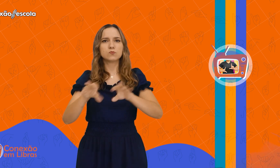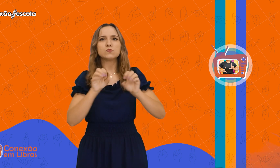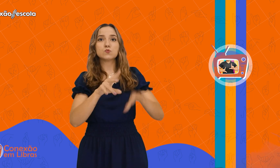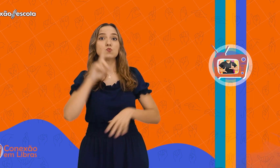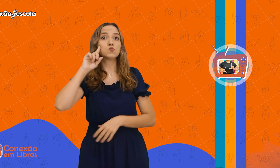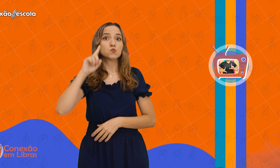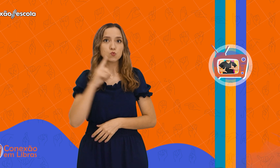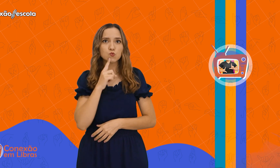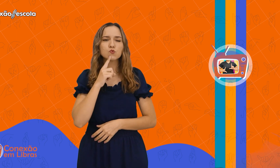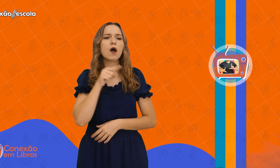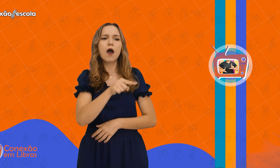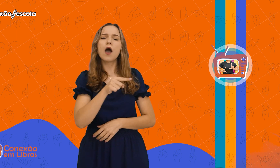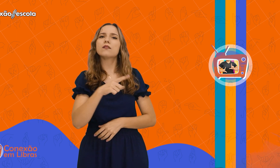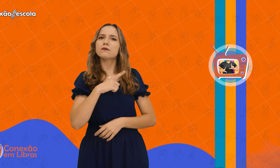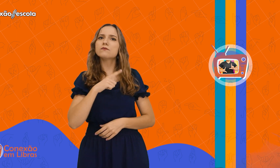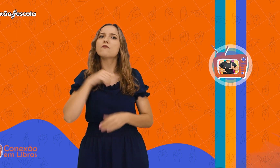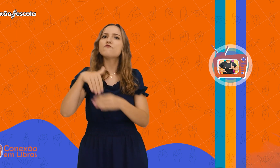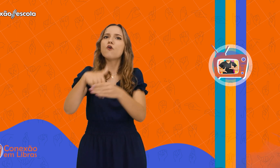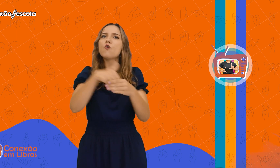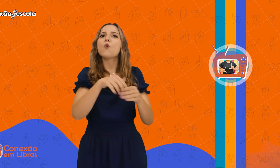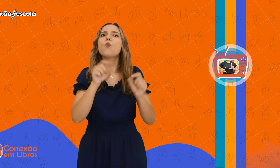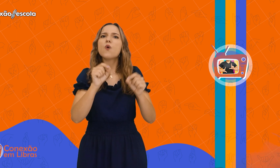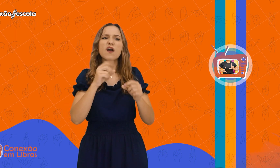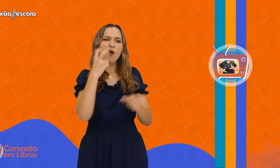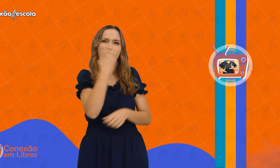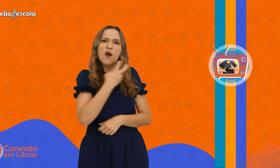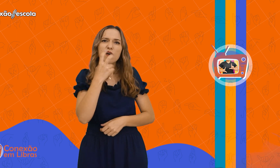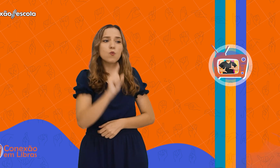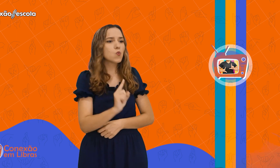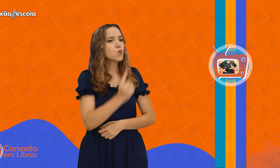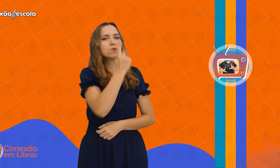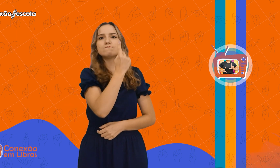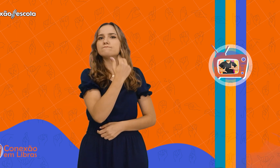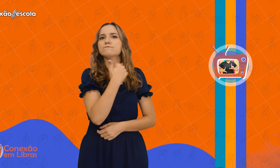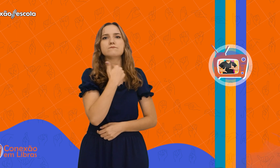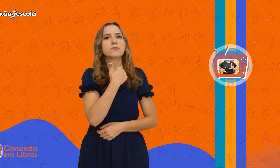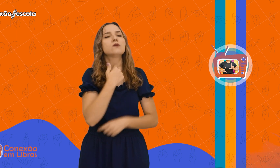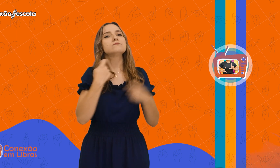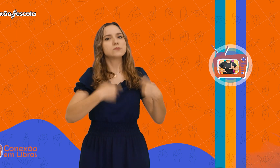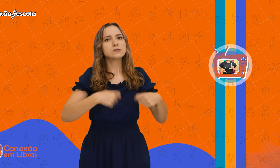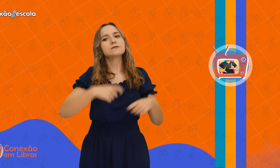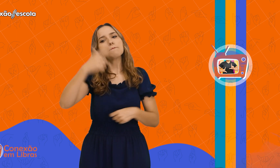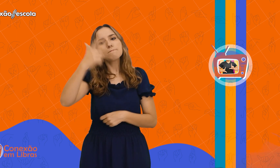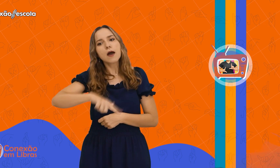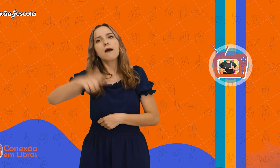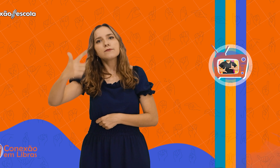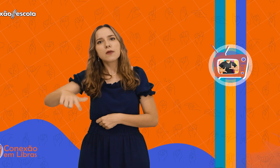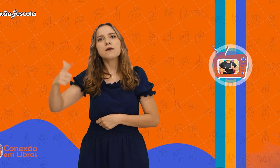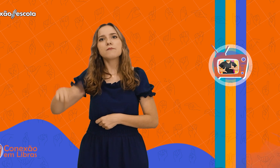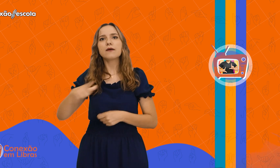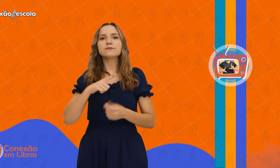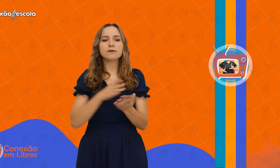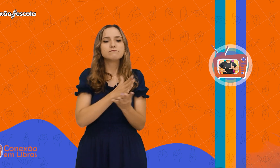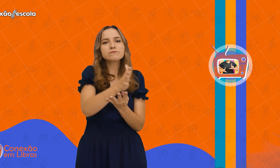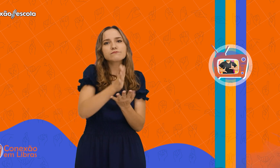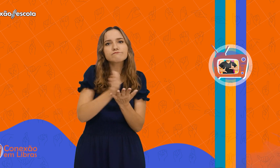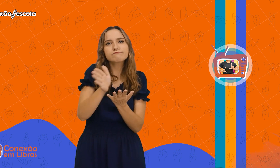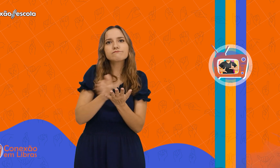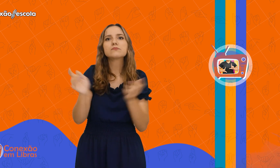surdos, deliberando que a filosofia oralista não deveria ser a única utilizada. A